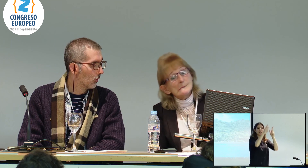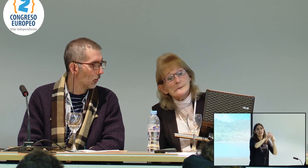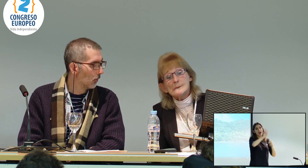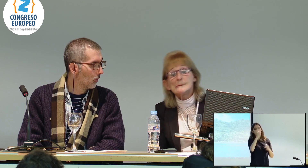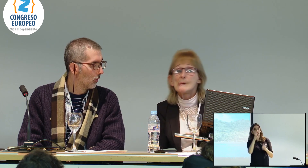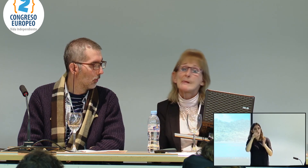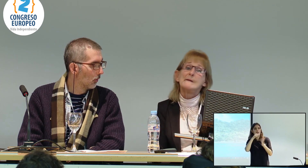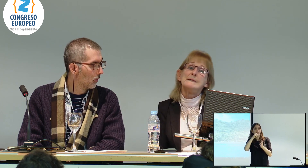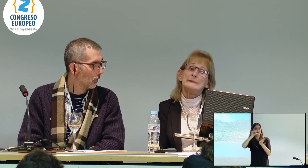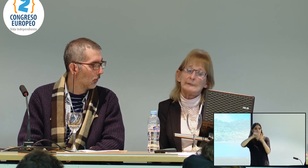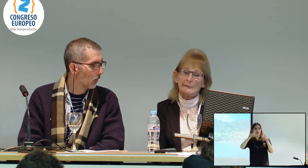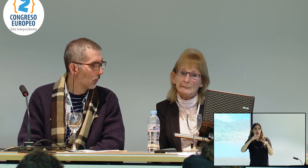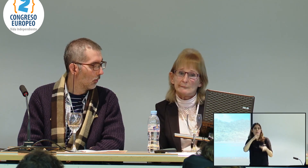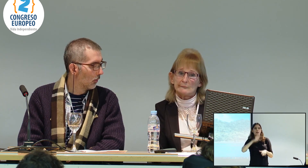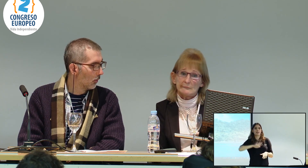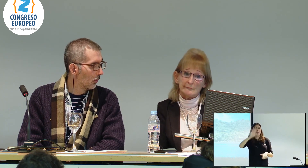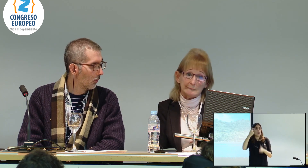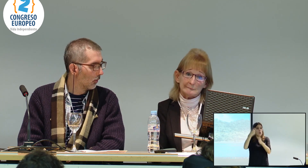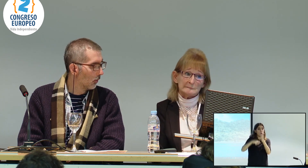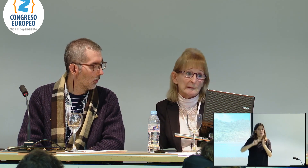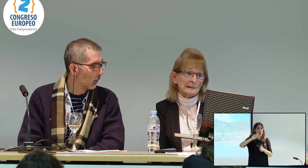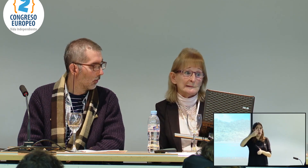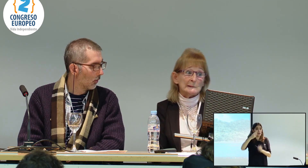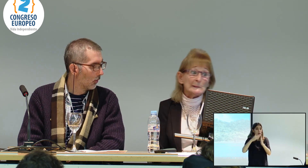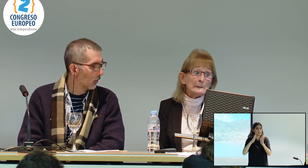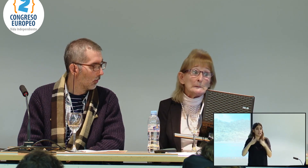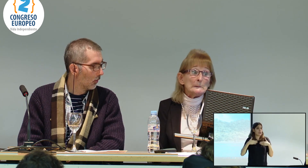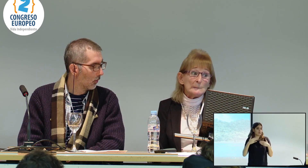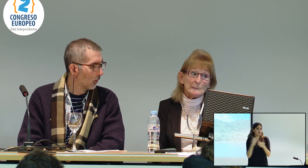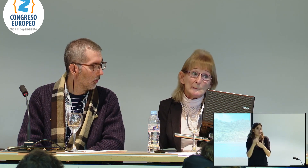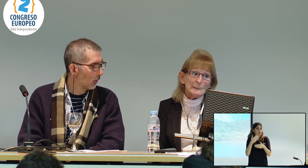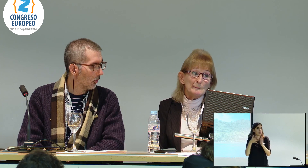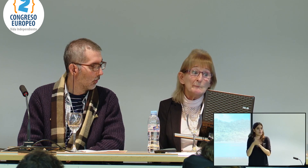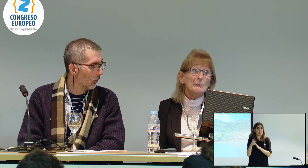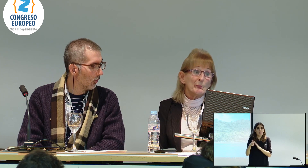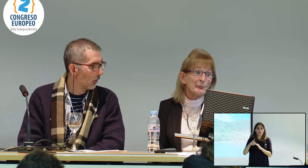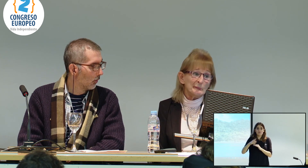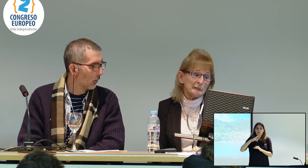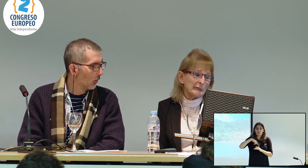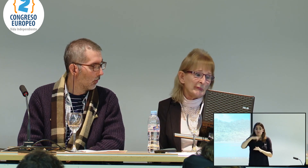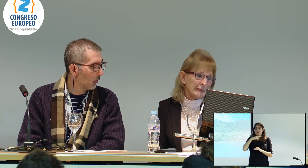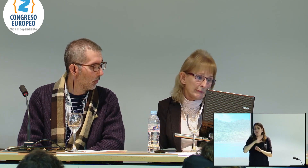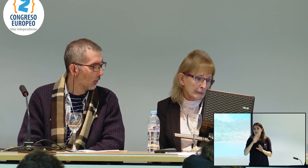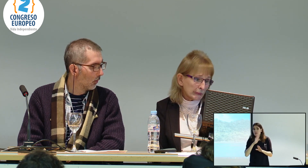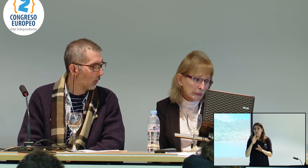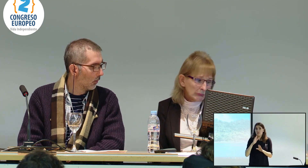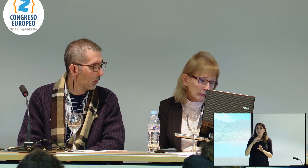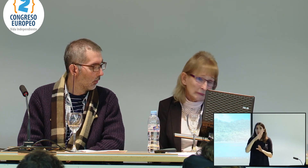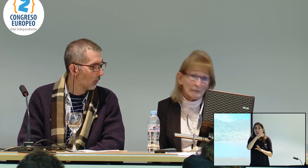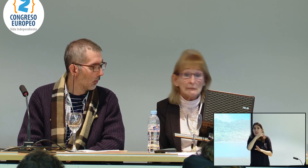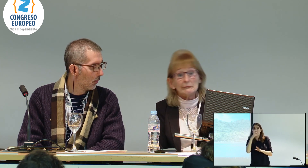del Mediterráneo, comprándose una casa y todo lo que ello implica, habría gastado aproximadamente entre 100